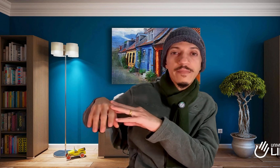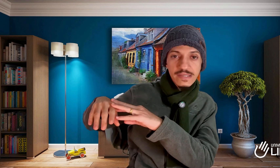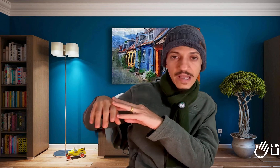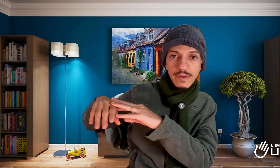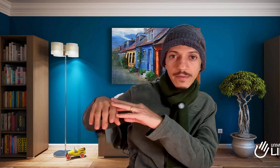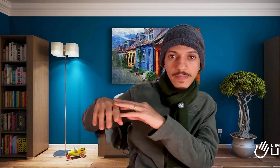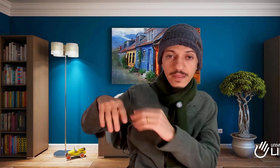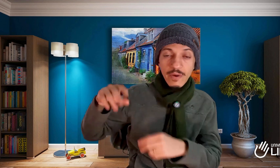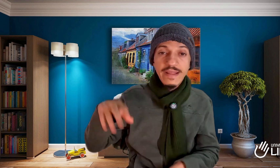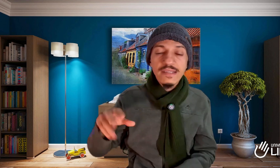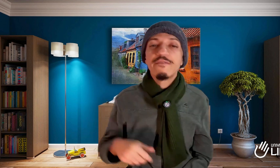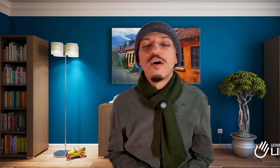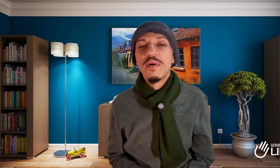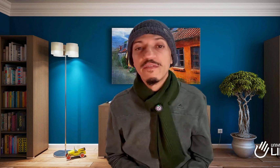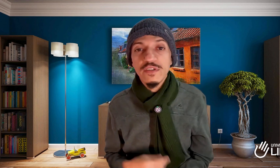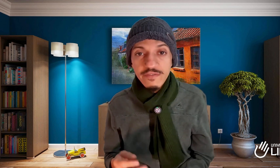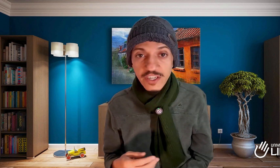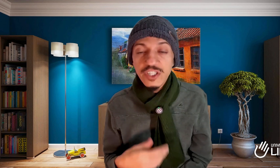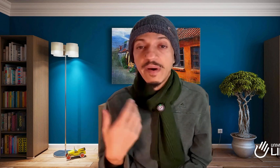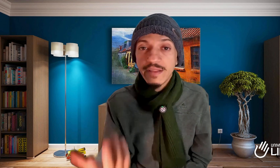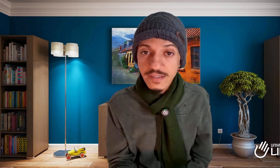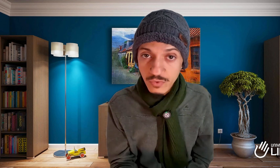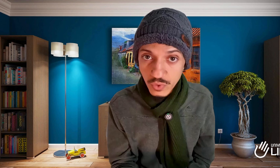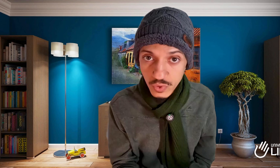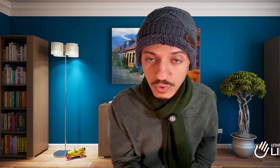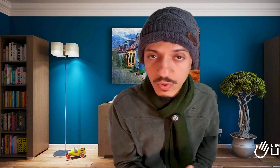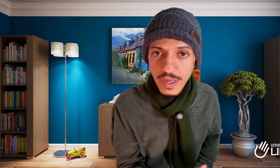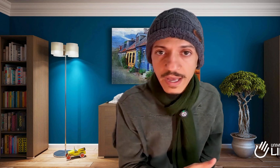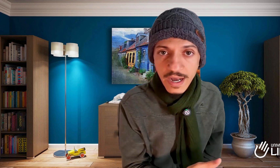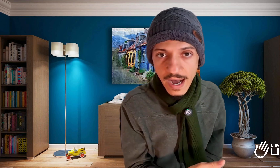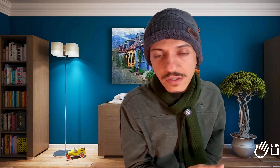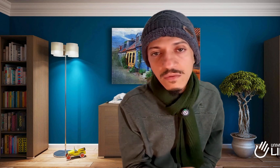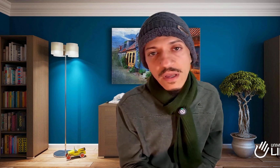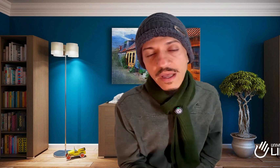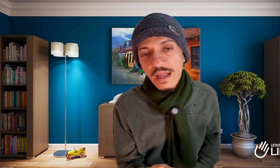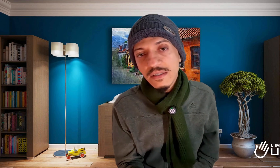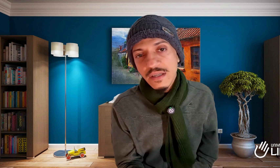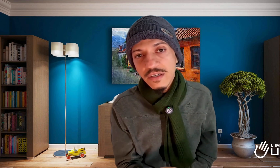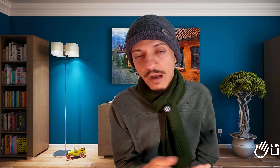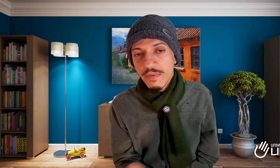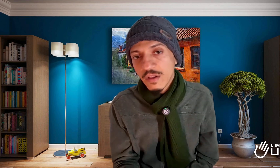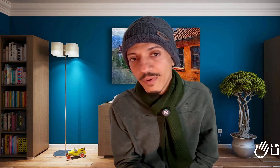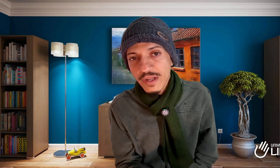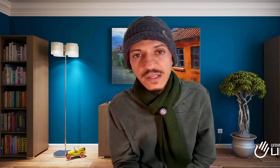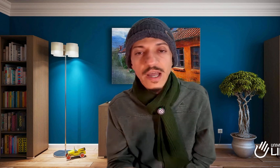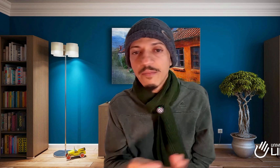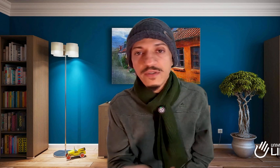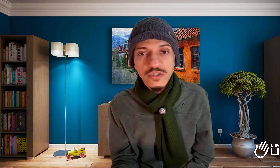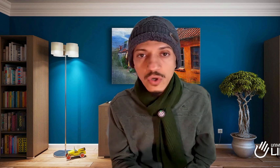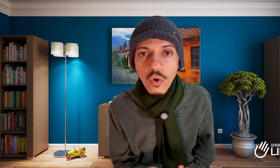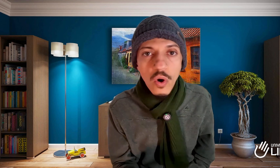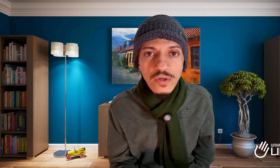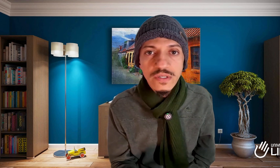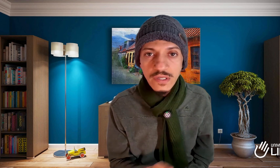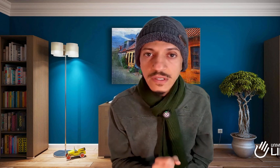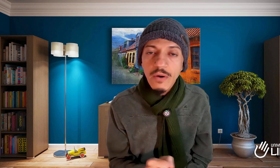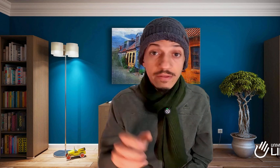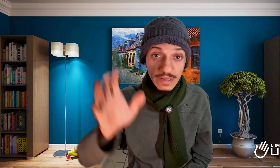percebe? Então é dessa forma que você vai chamar a atenção de um surdo, caso ele esteja caminhando, por exemplo, seja de costas e tal. Então é dessa